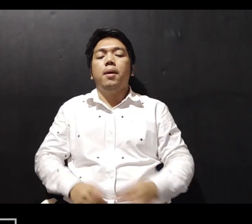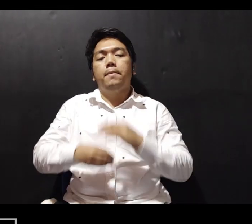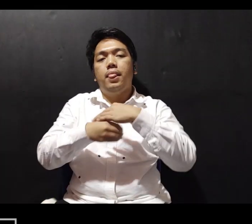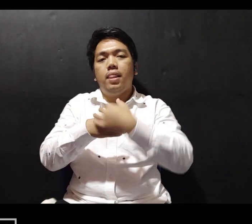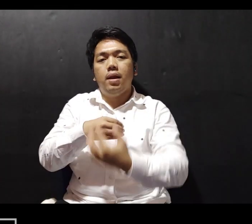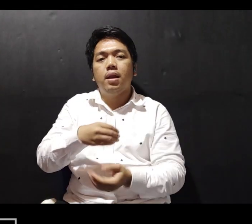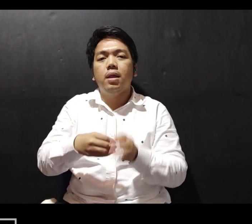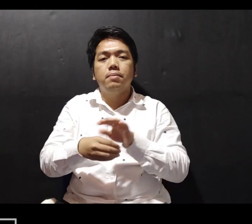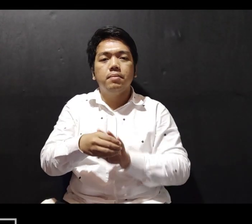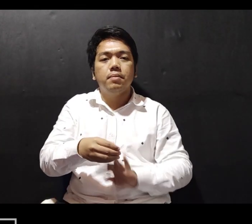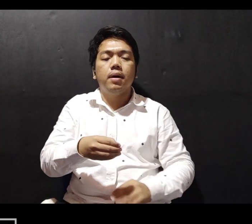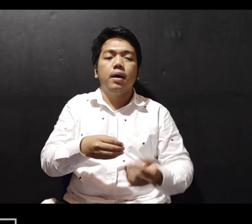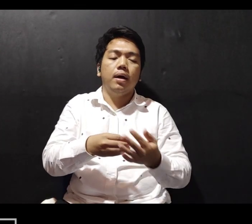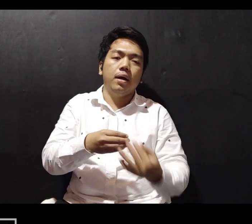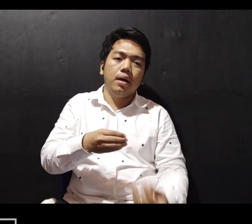besar